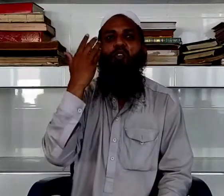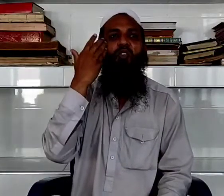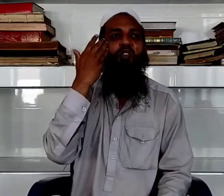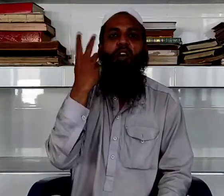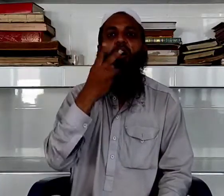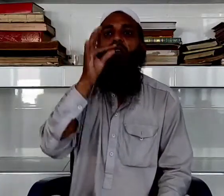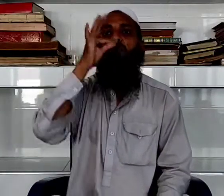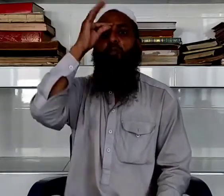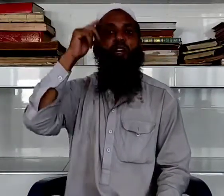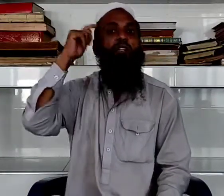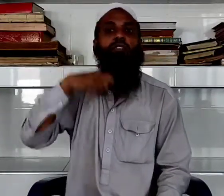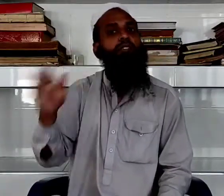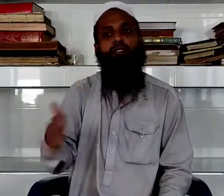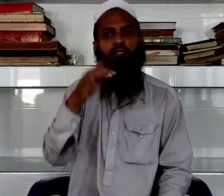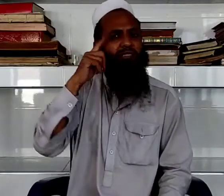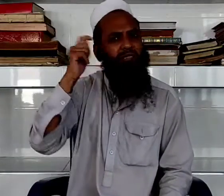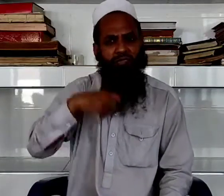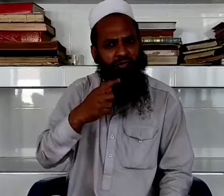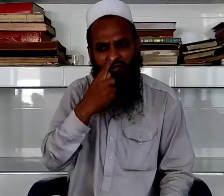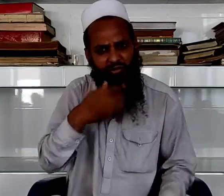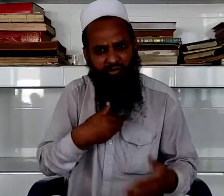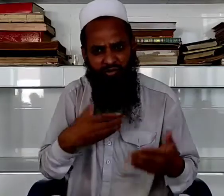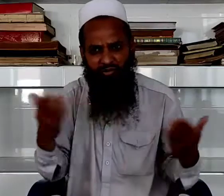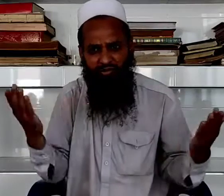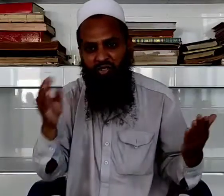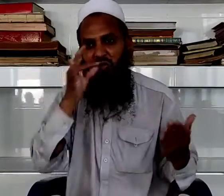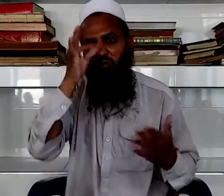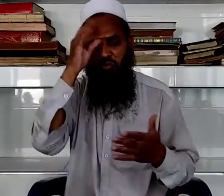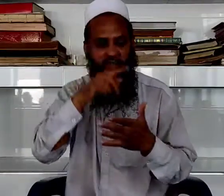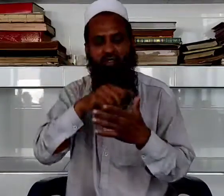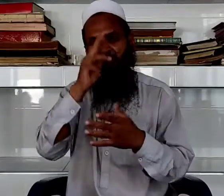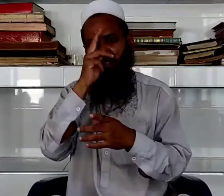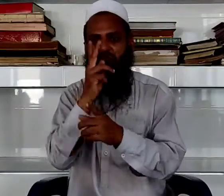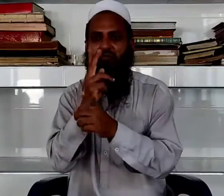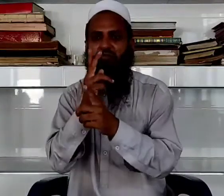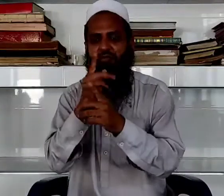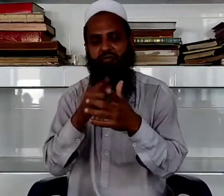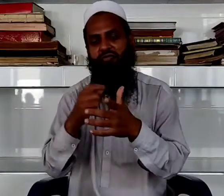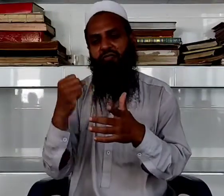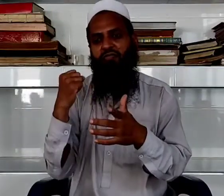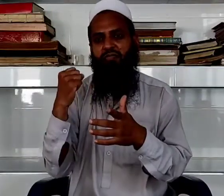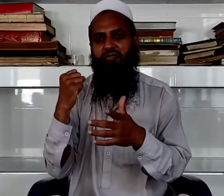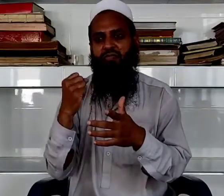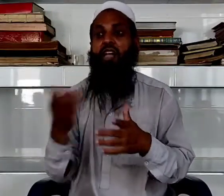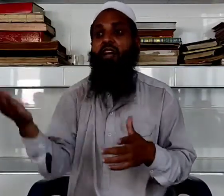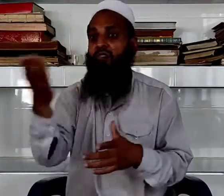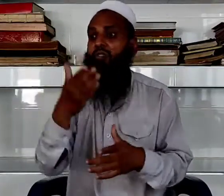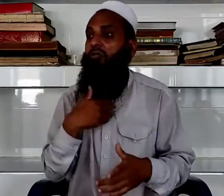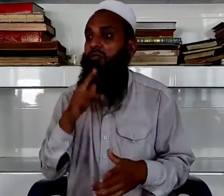ਅਲੀ ਬਿਨ ਮੁਰਤਜ਼ਾ ਰਜ਼ੀ ਅੱਲਾਹੁ ਤਾਲਾ ਅਨਹੁ ਔਰ ਇਸਲਾਮ ਦੀ ਬੜੀ ਸ਼ਖਸੀਅਤ ਹੈ ਔਰ ਇਸਲਾਮ ਦੀ ਅਜ਼ੀਮ ਸ਼ਖਸੀਅਤ